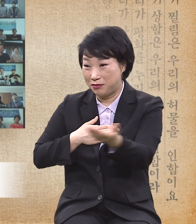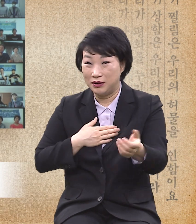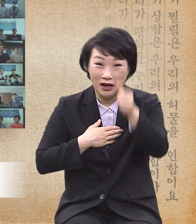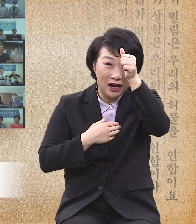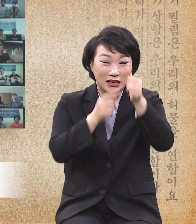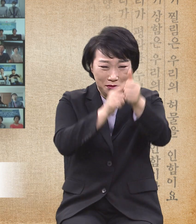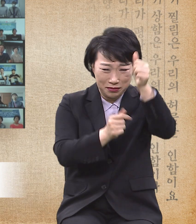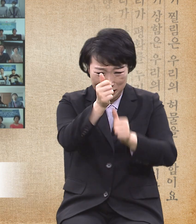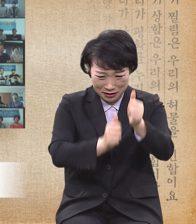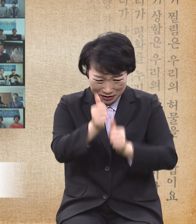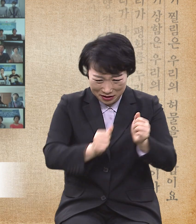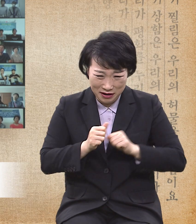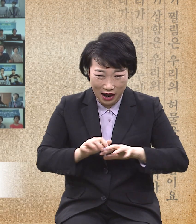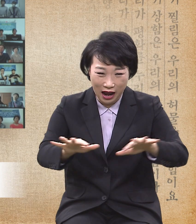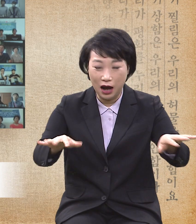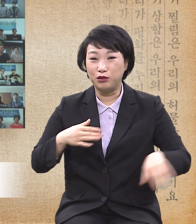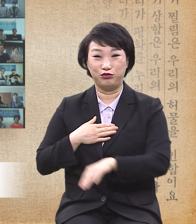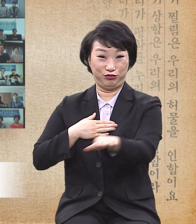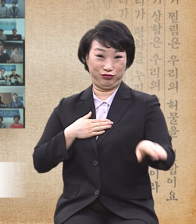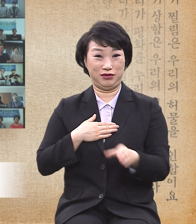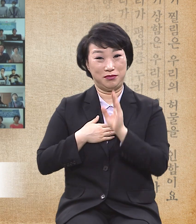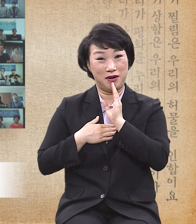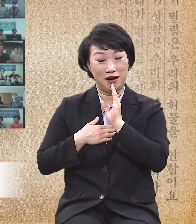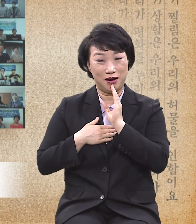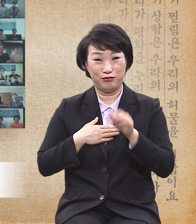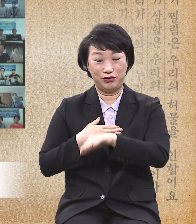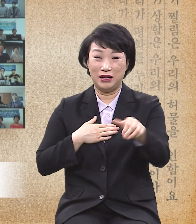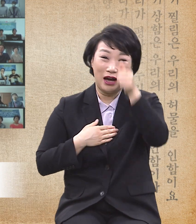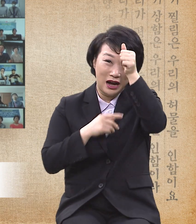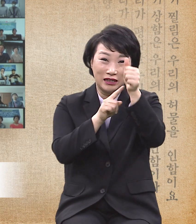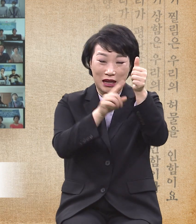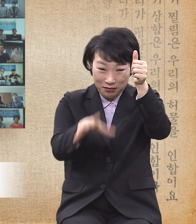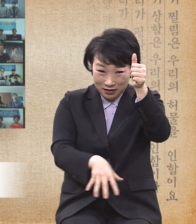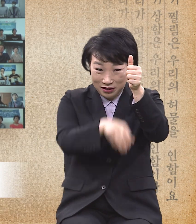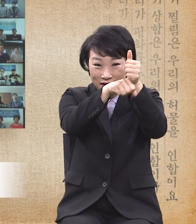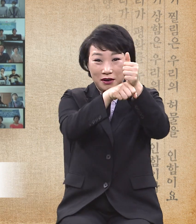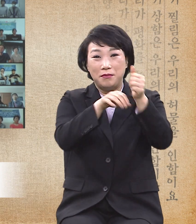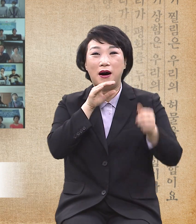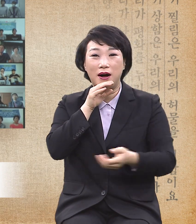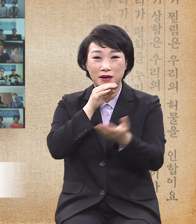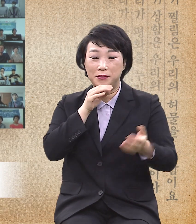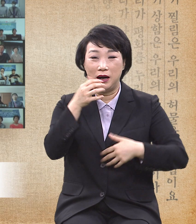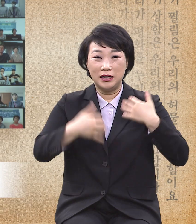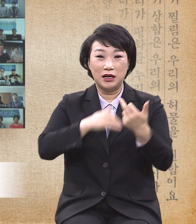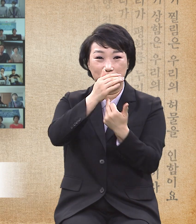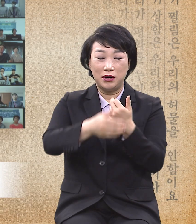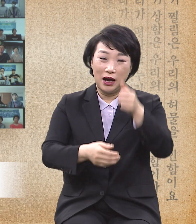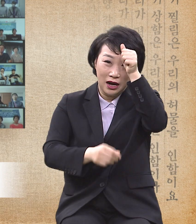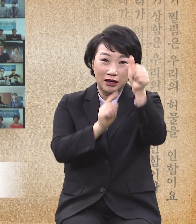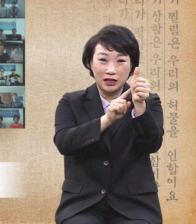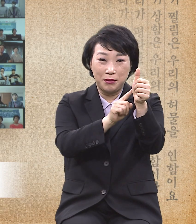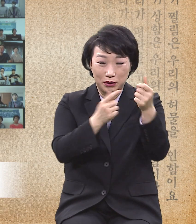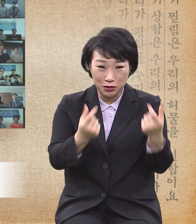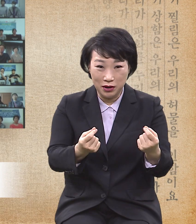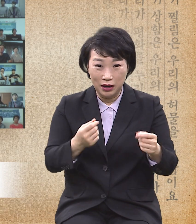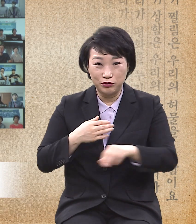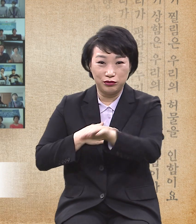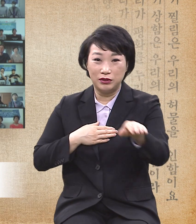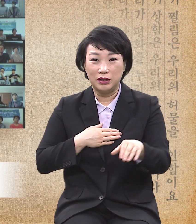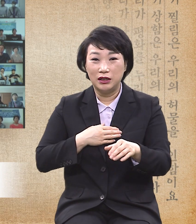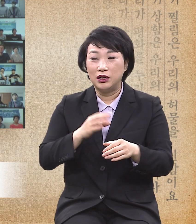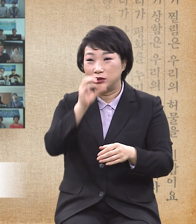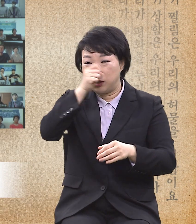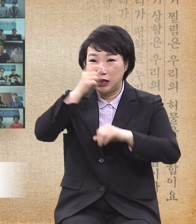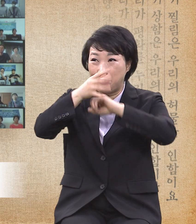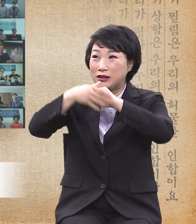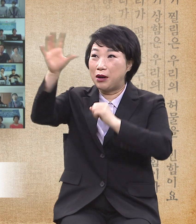태어나서 우리까지 왔으니 우리는 아담의 종자예요. 에덴에서 아담과 똑같이 먹지 말라는